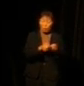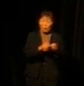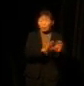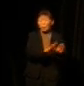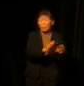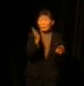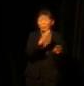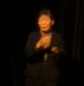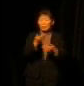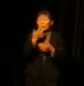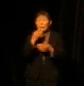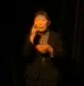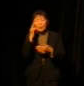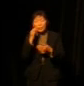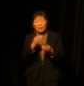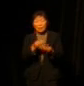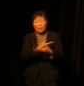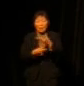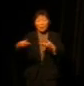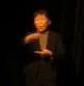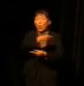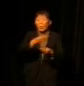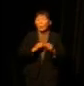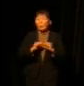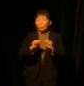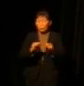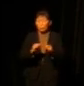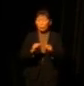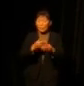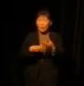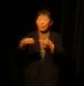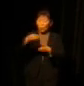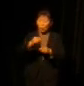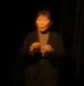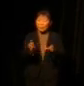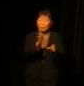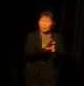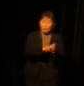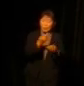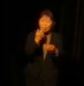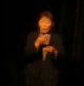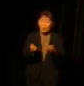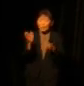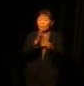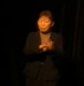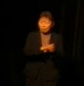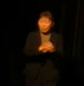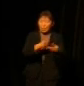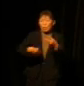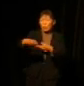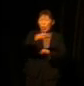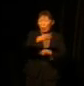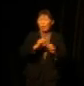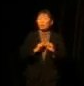べてみて、扱い方もやって、そしてローリングストップウォッチで補充しながらやっていくとね、いいと感じました。